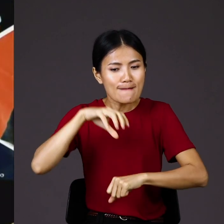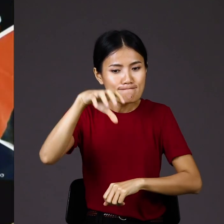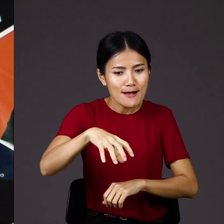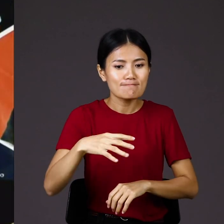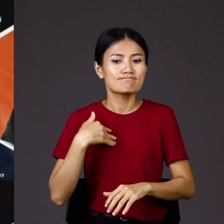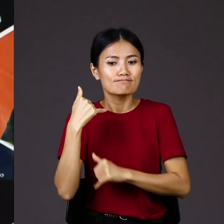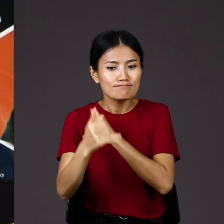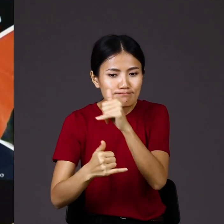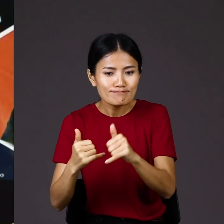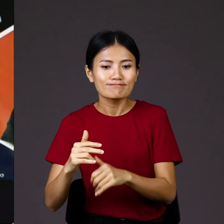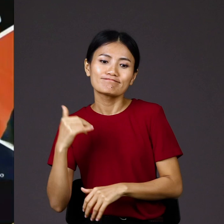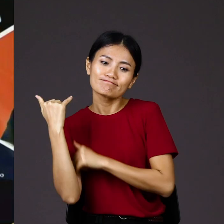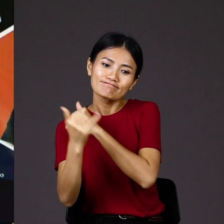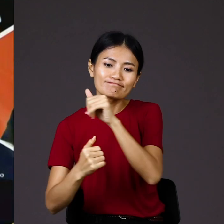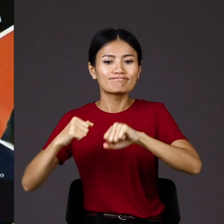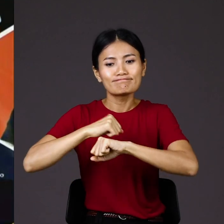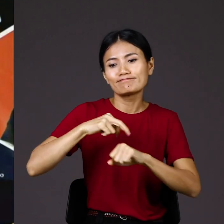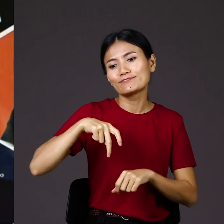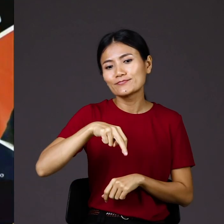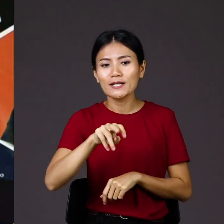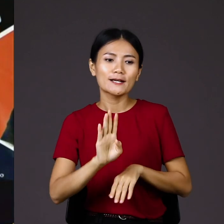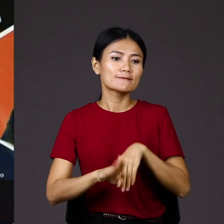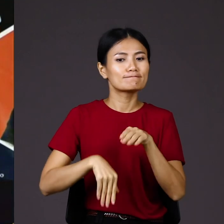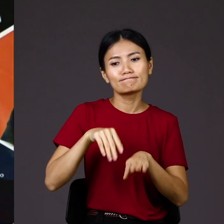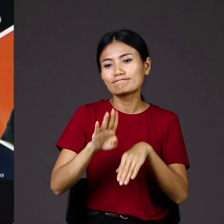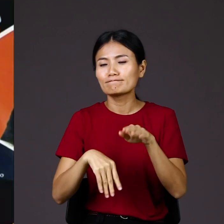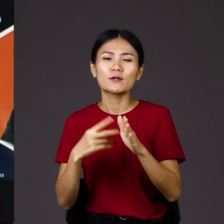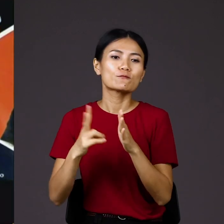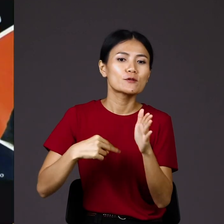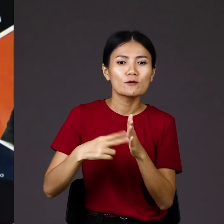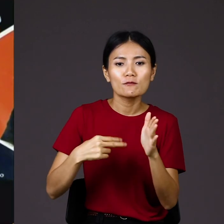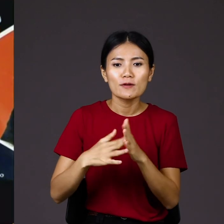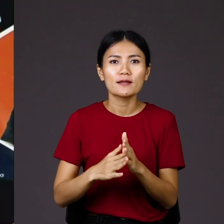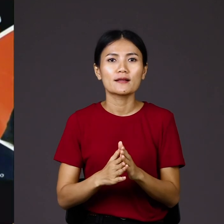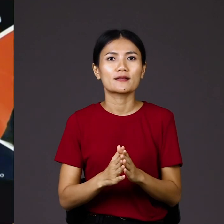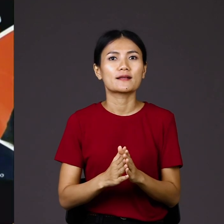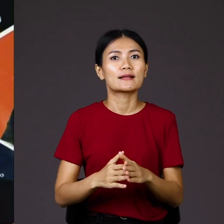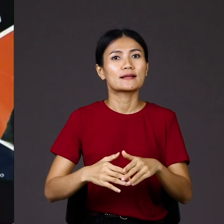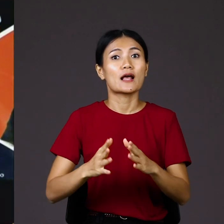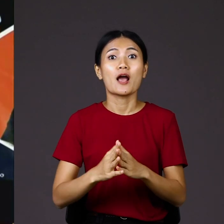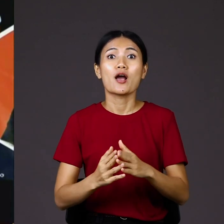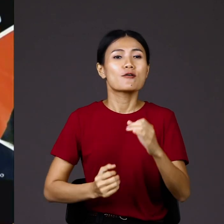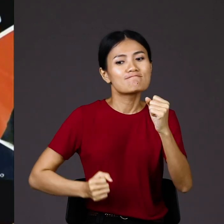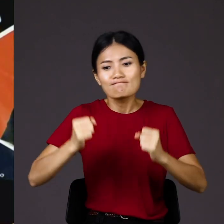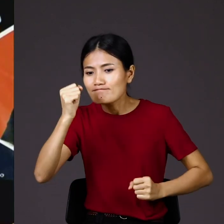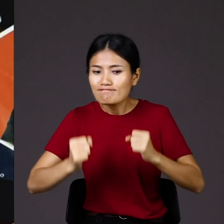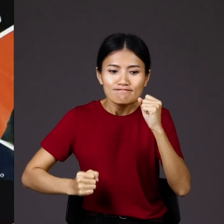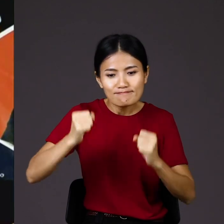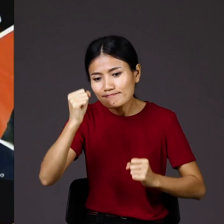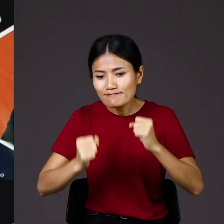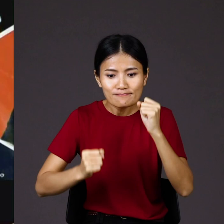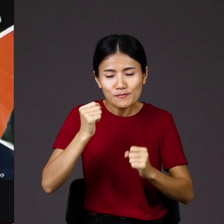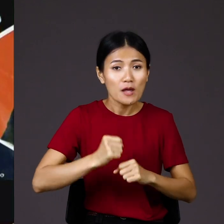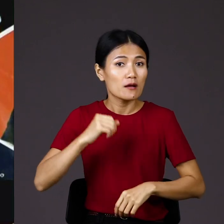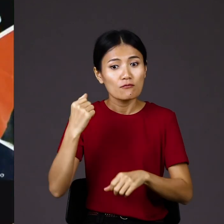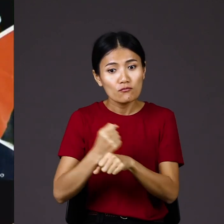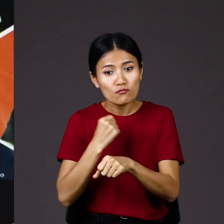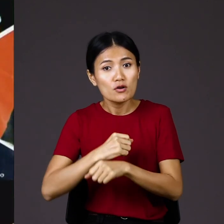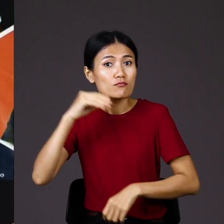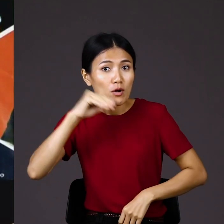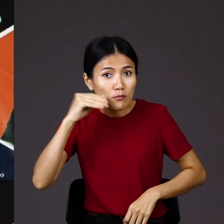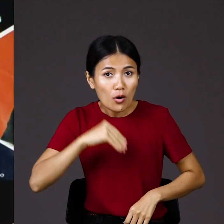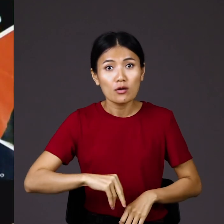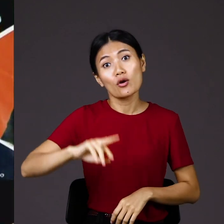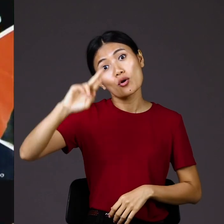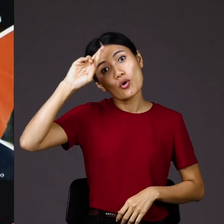านที่ออกกำลังกายมีสวนสาธารณะใกล้บ้านได้ไปออกกำลังกายได้ไปเดินได้ไปวิ่งได้ไปใช้เครื่องออกกำลังกายทุก